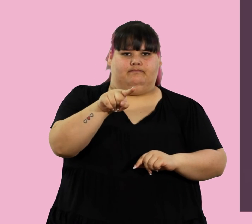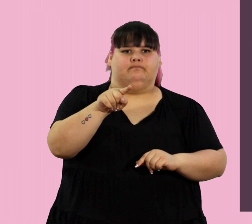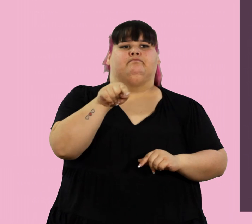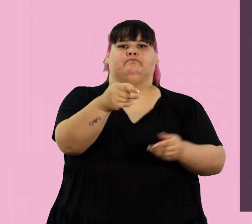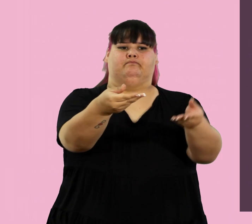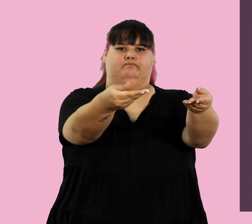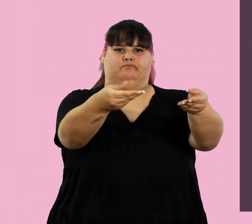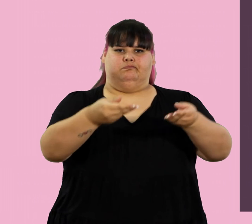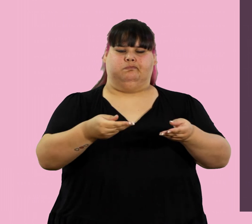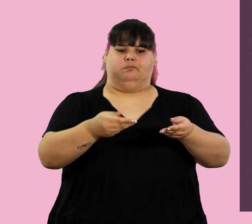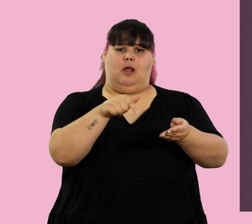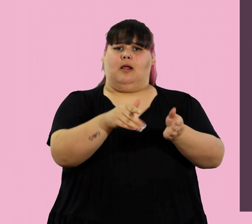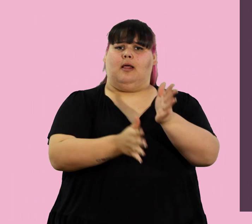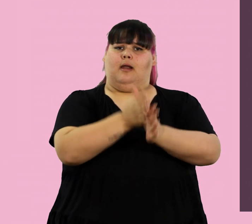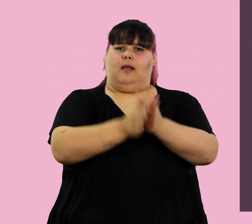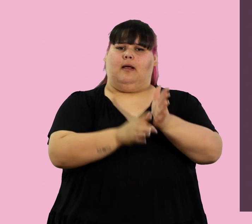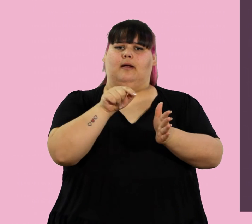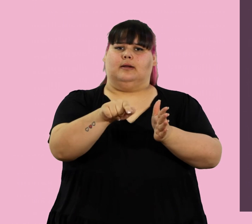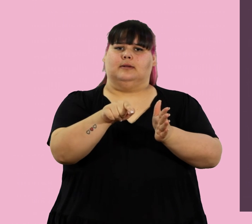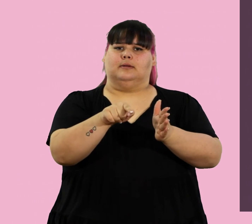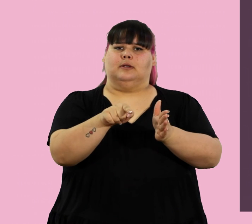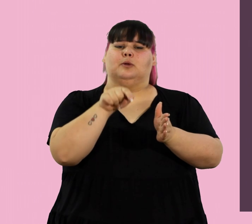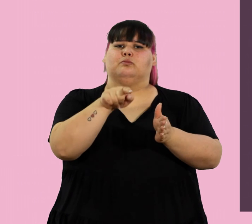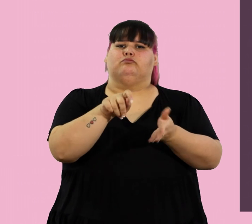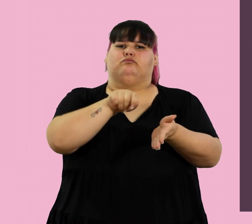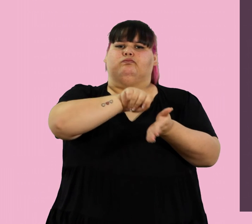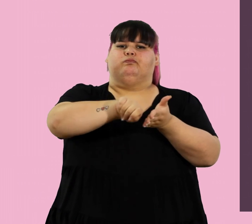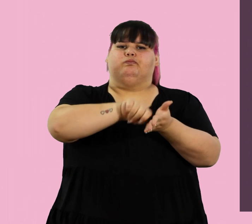27.447, INCUCAI. Es un telegrama gratuito y tenés